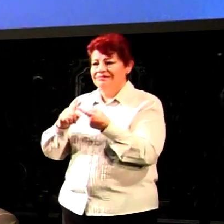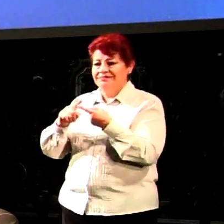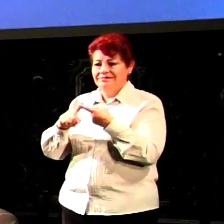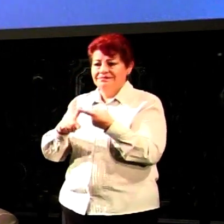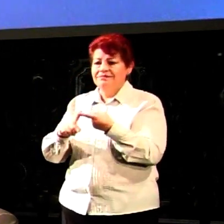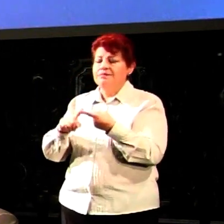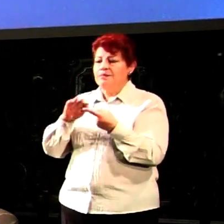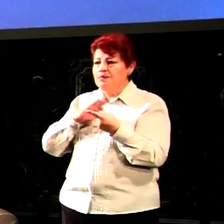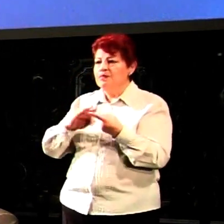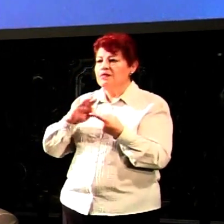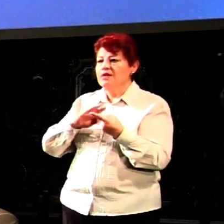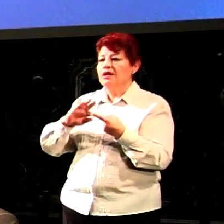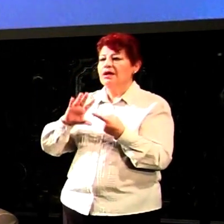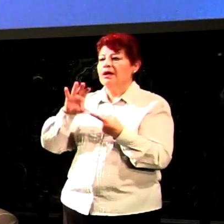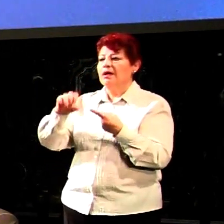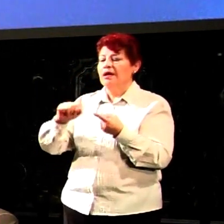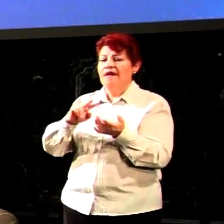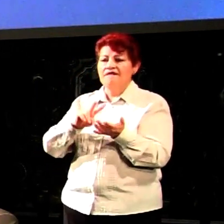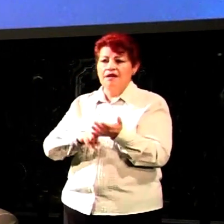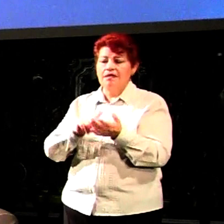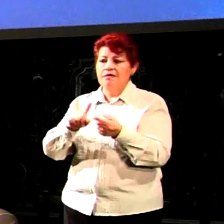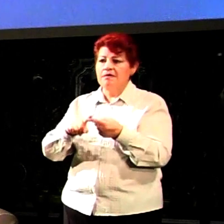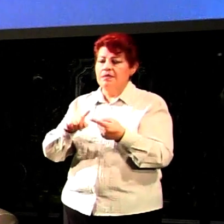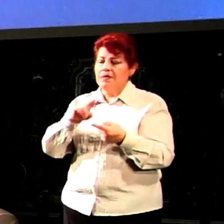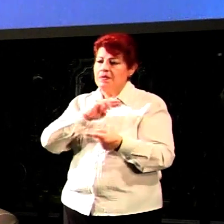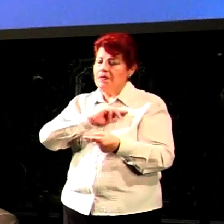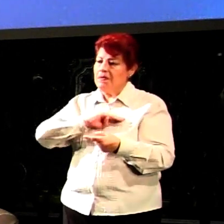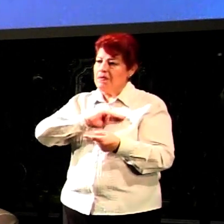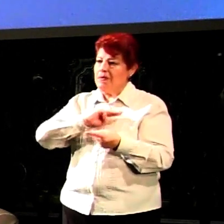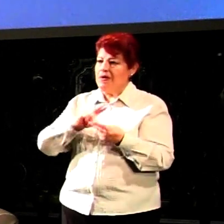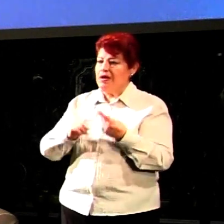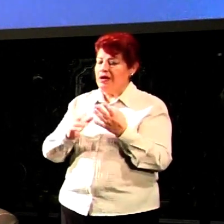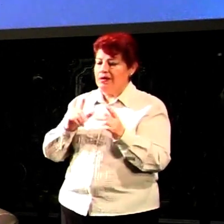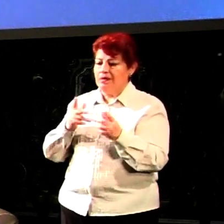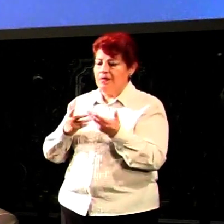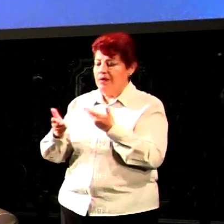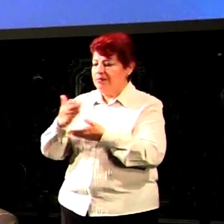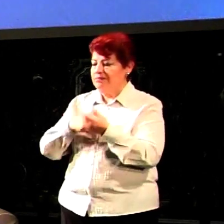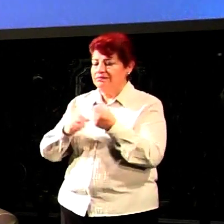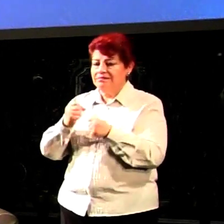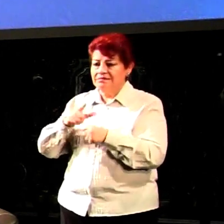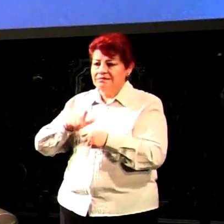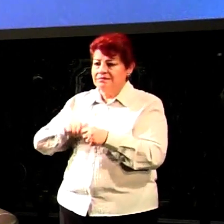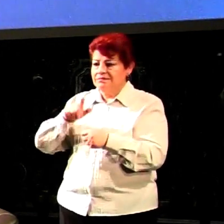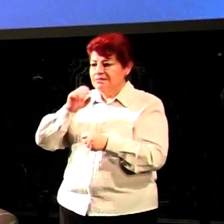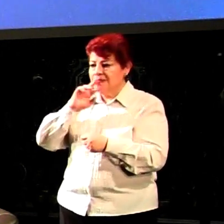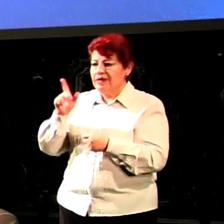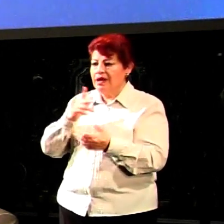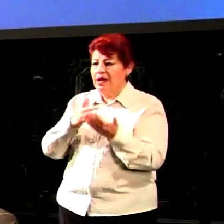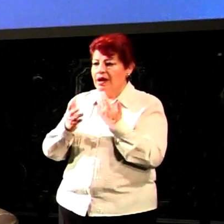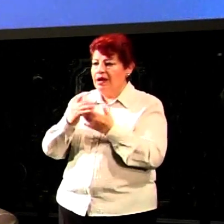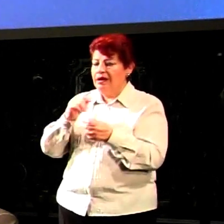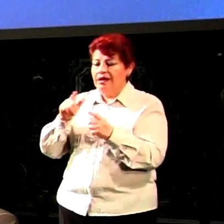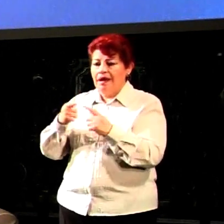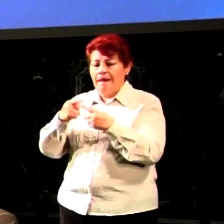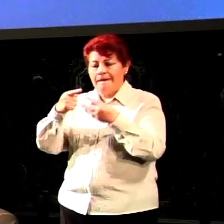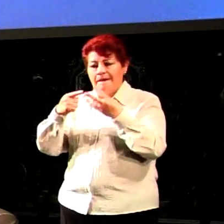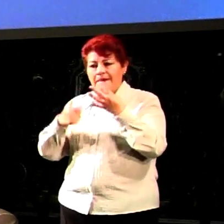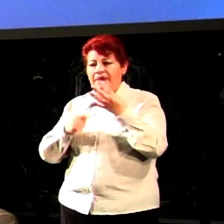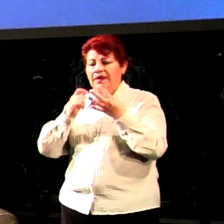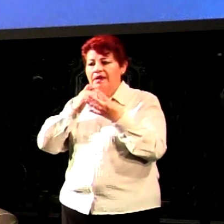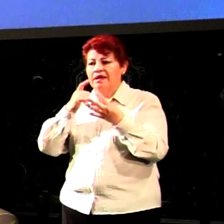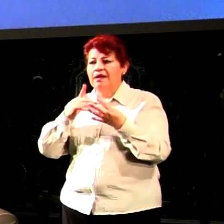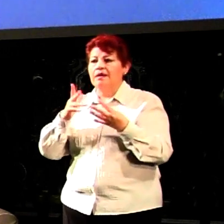la posibilidad de alcanzar valores y de hacer una sociedad más pacífica y que logre todas aquellas metas que